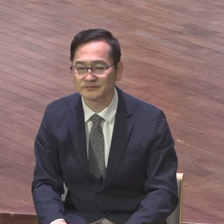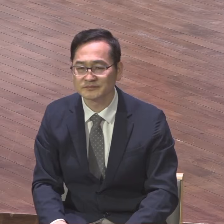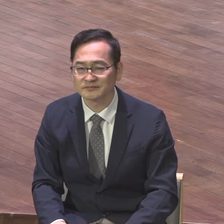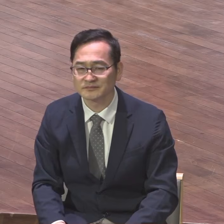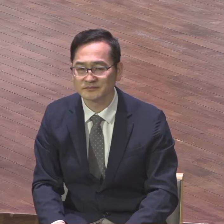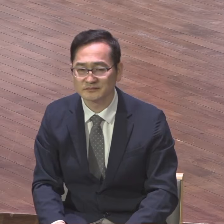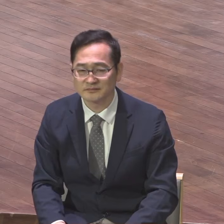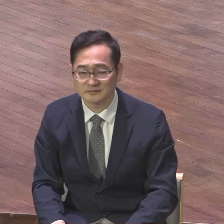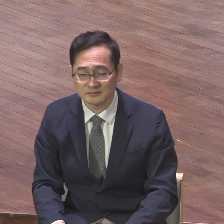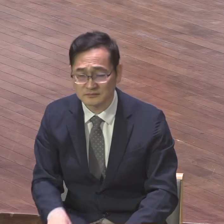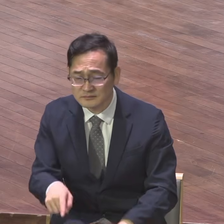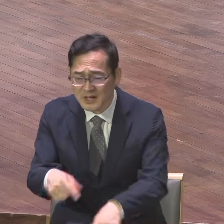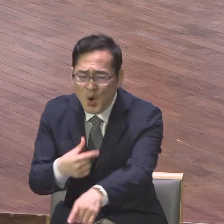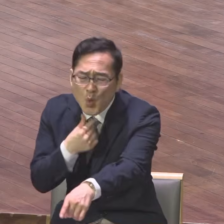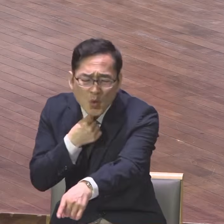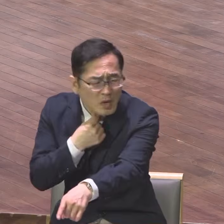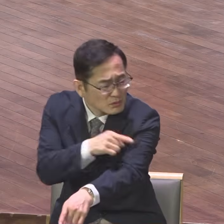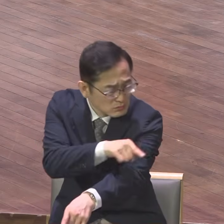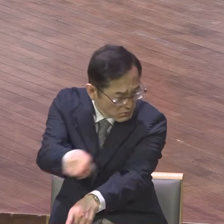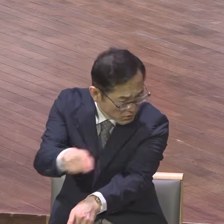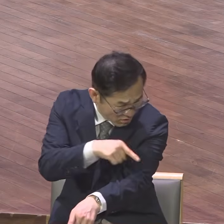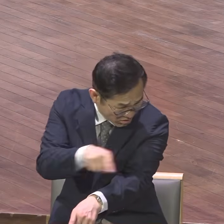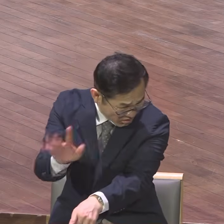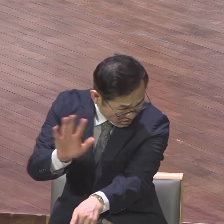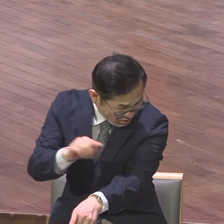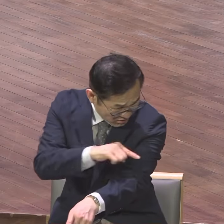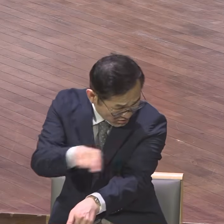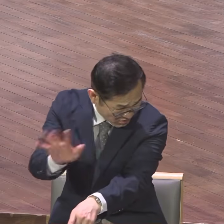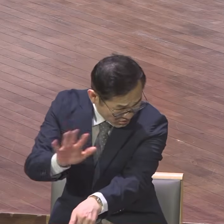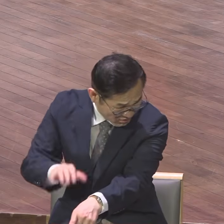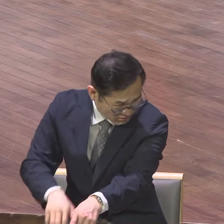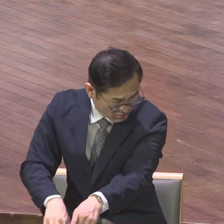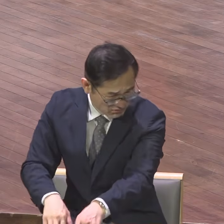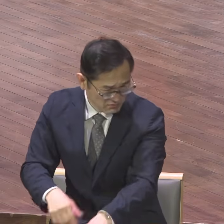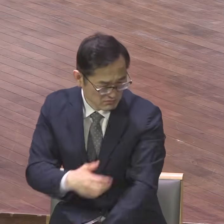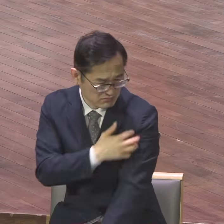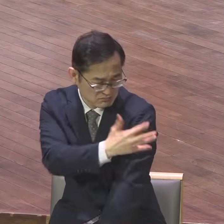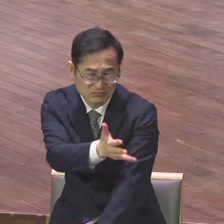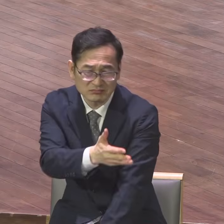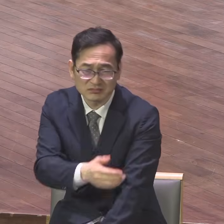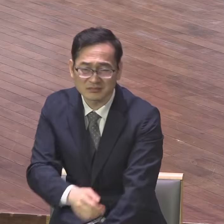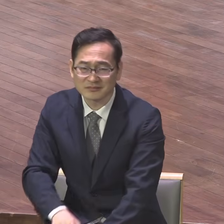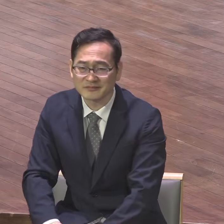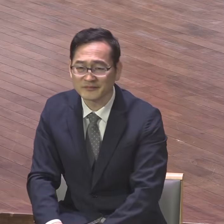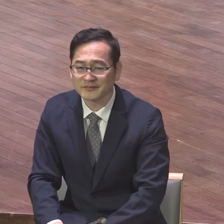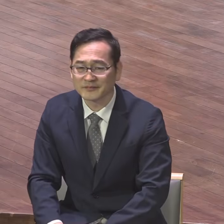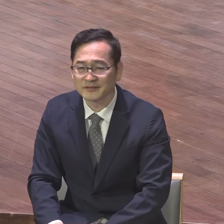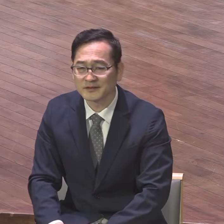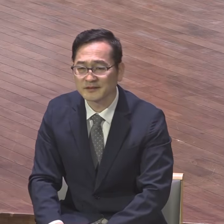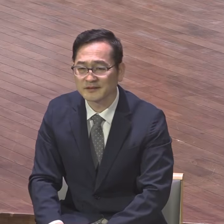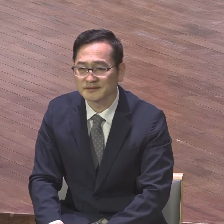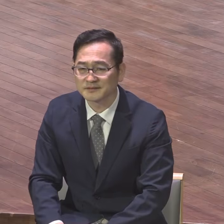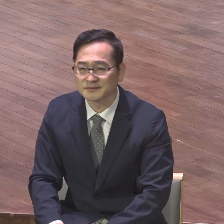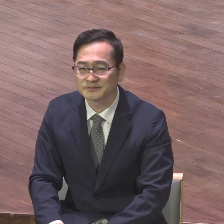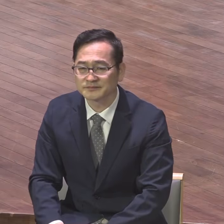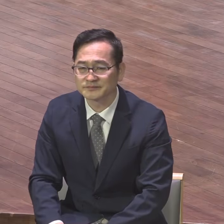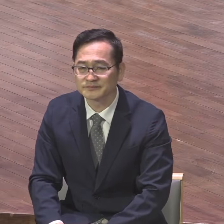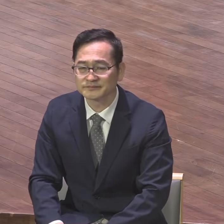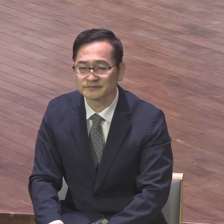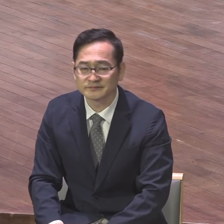제게 아무리 기도를 해도 관심 안 받았죠. 밤새도록 절하기도 했는데 가난 질병 안